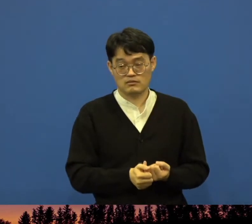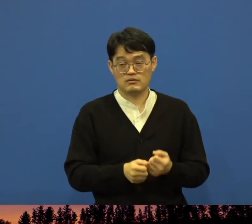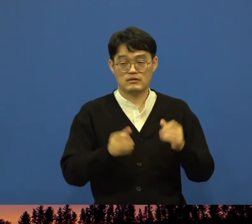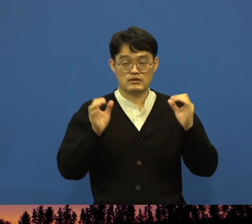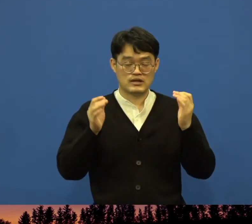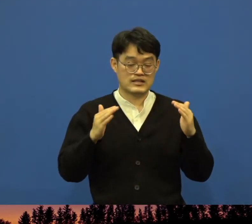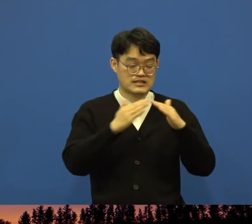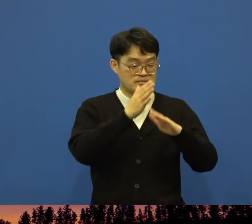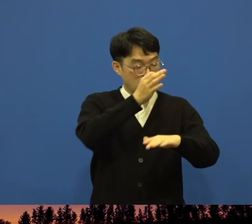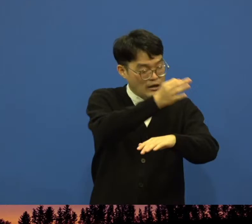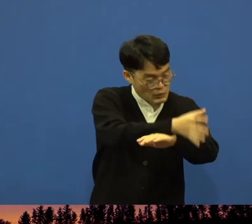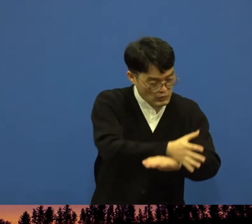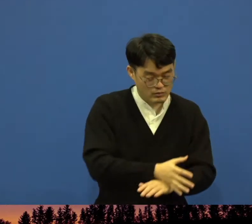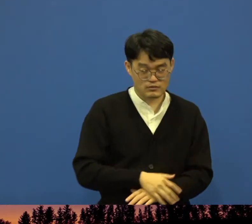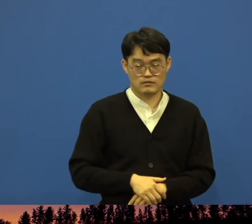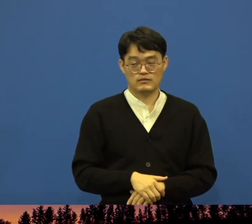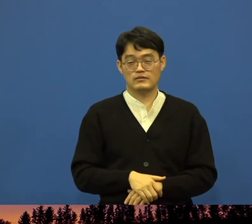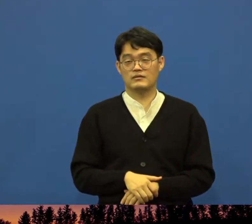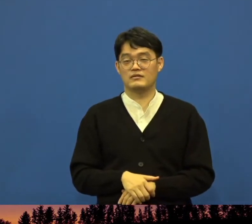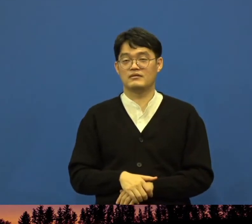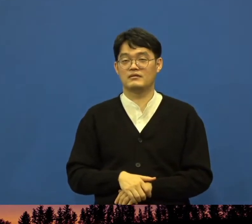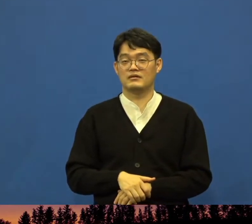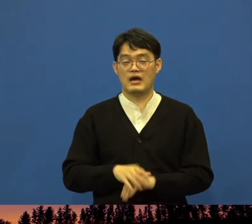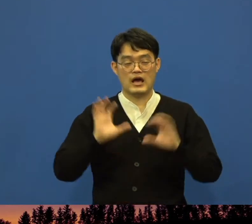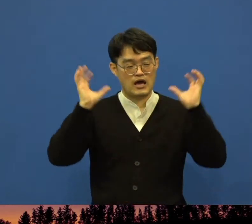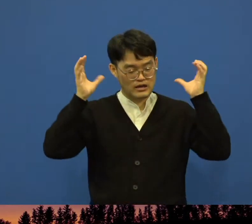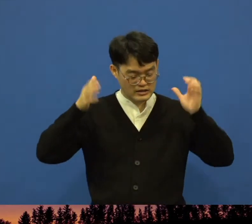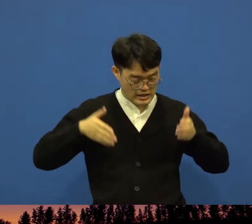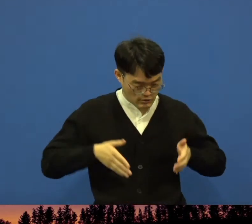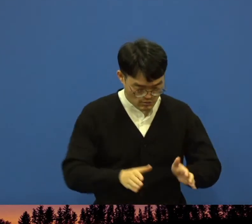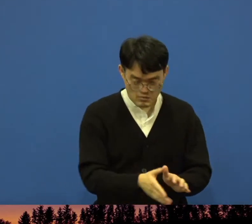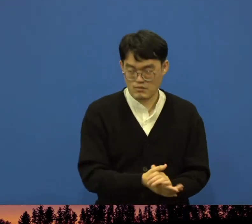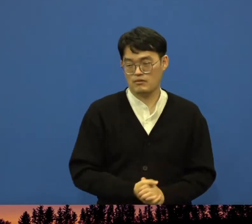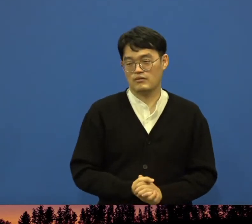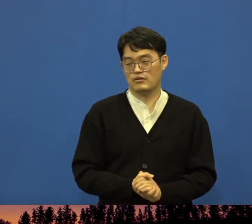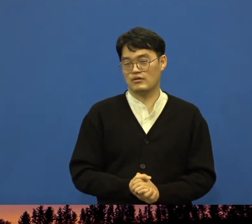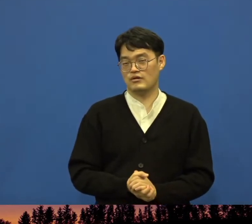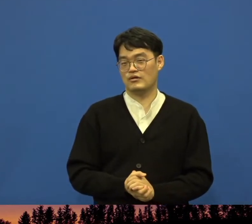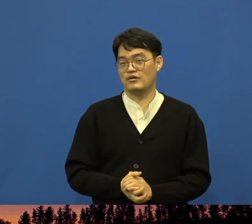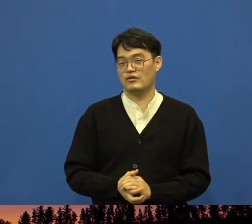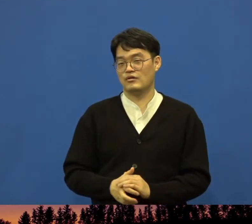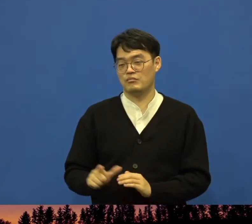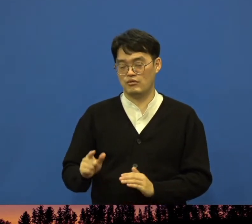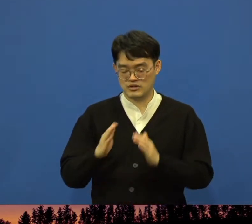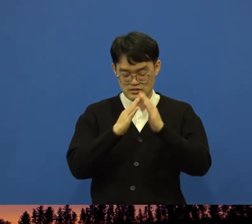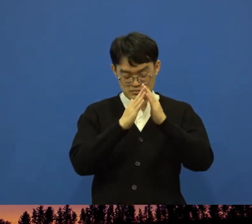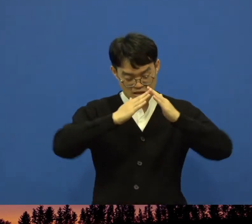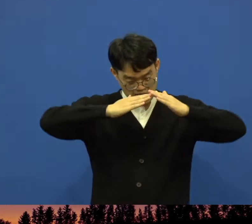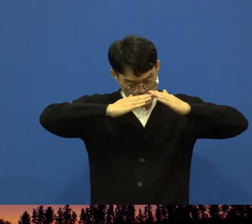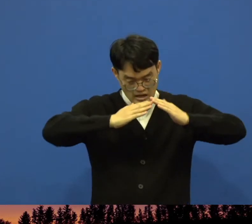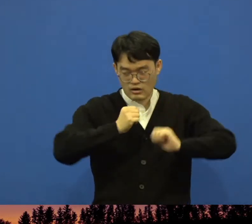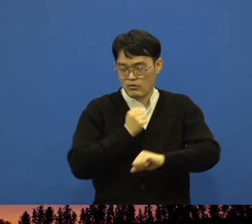결혼하고, 집 사고, 그 다음에 조금 더 큰 집 사고,